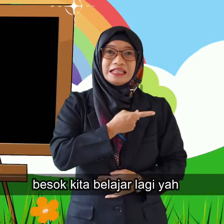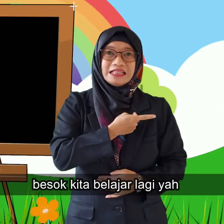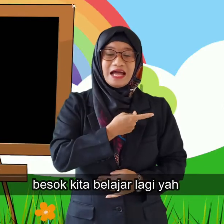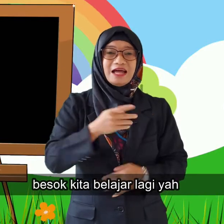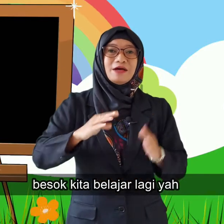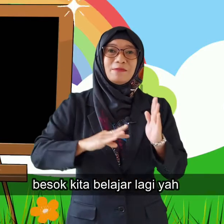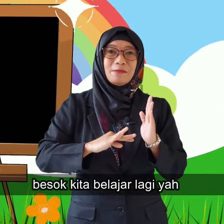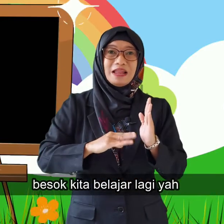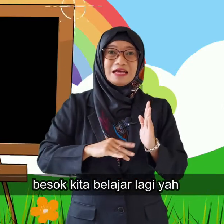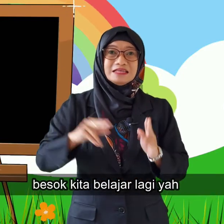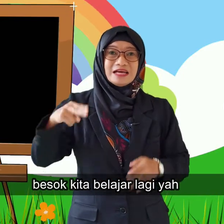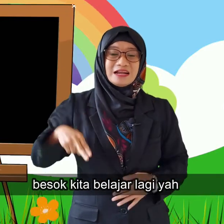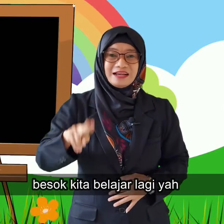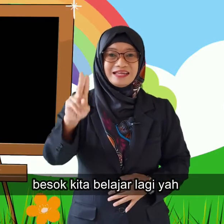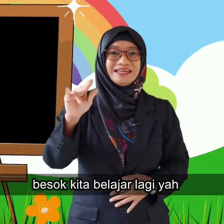kita belajar lagi ya.